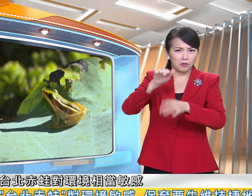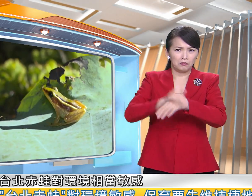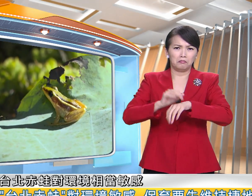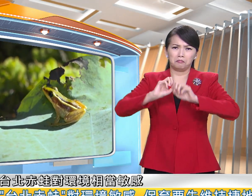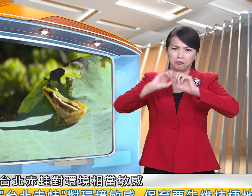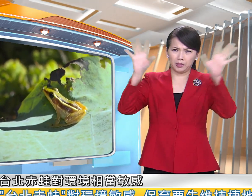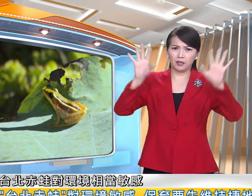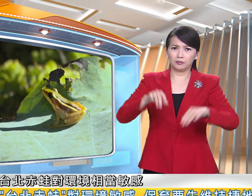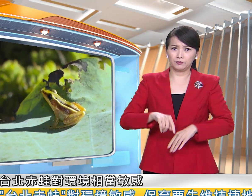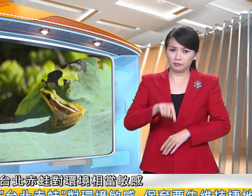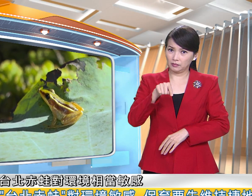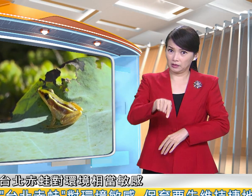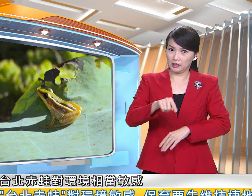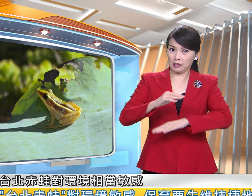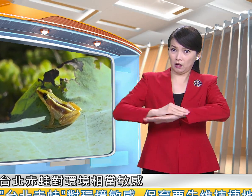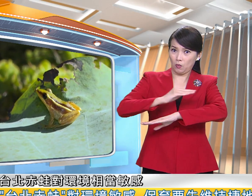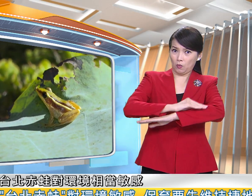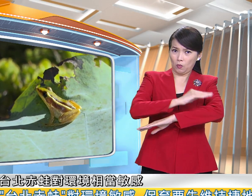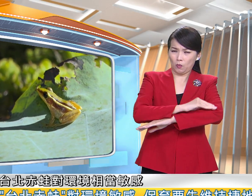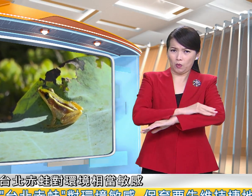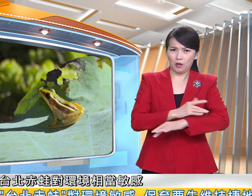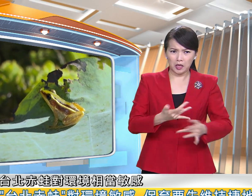北赤蛙对环境相当的敏感，